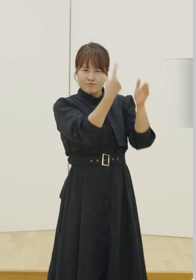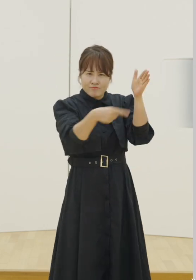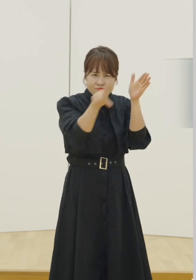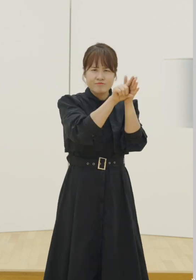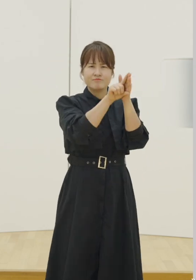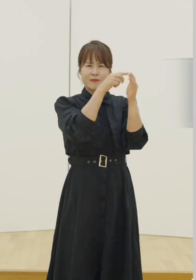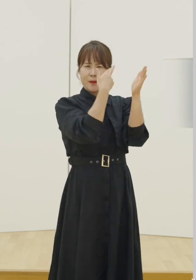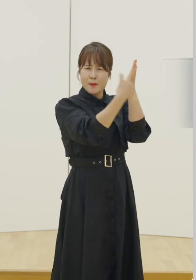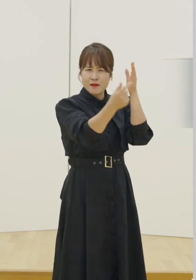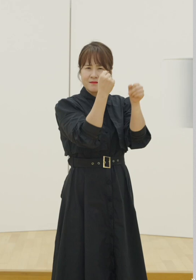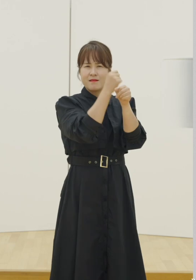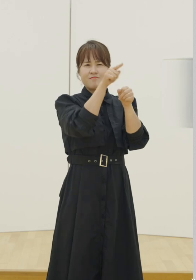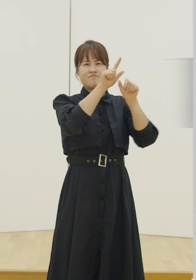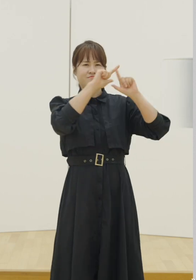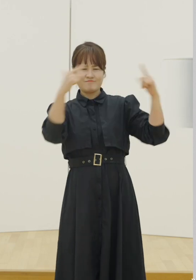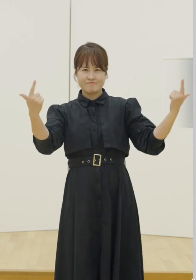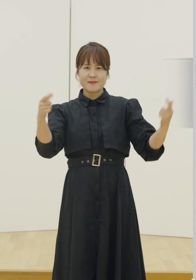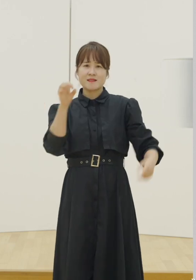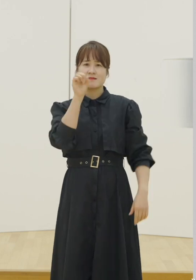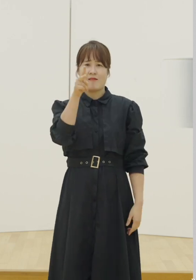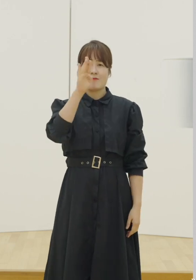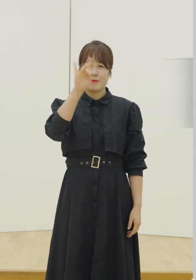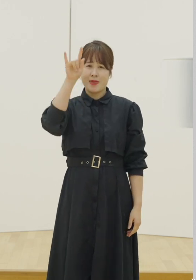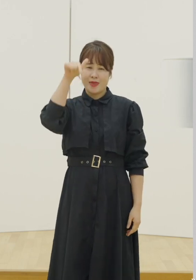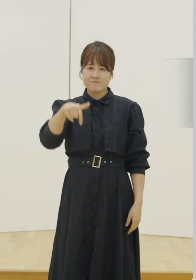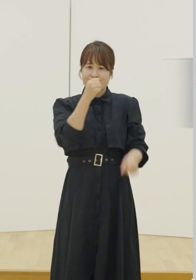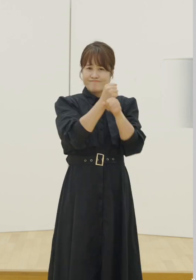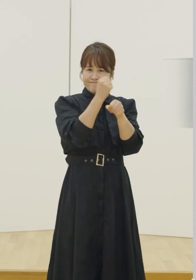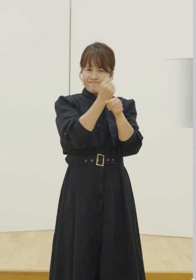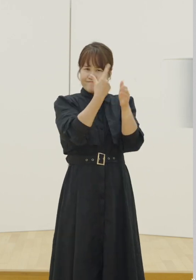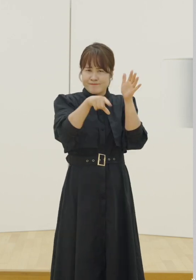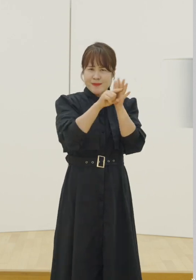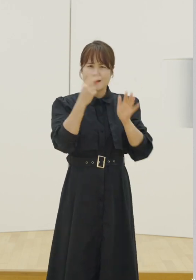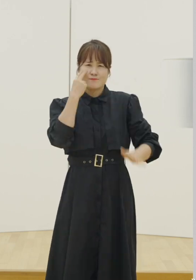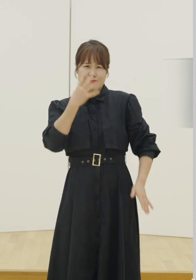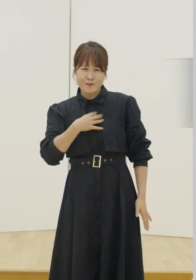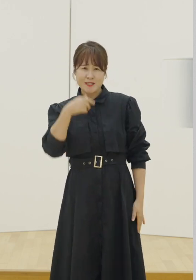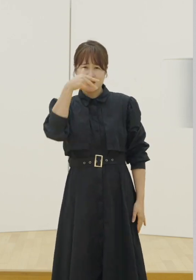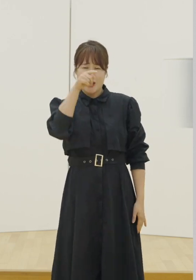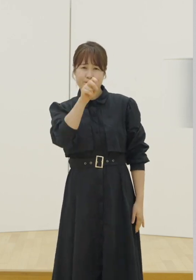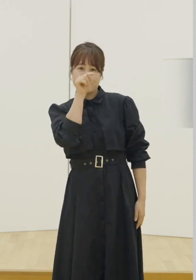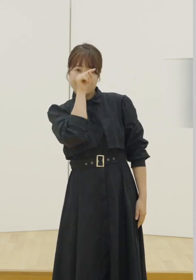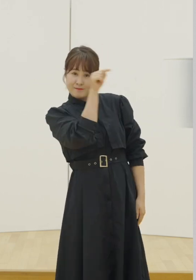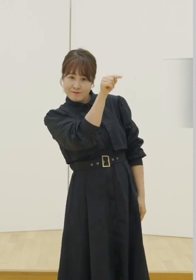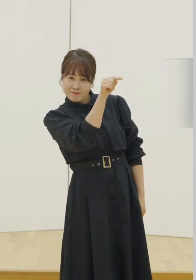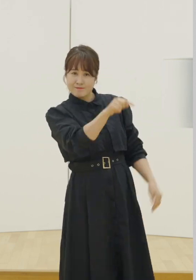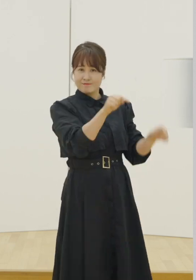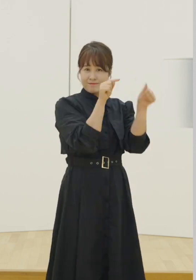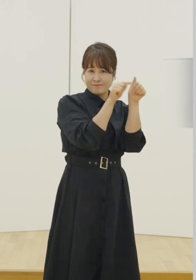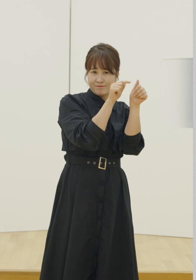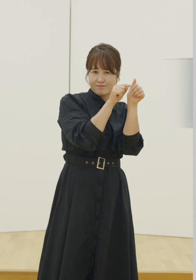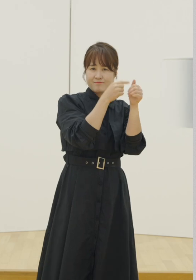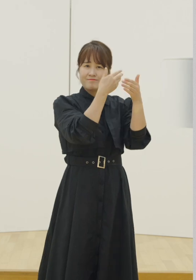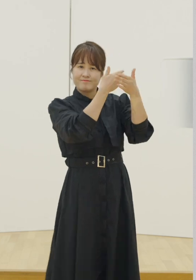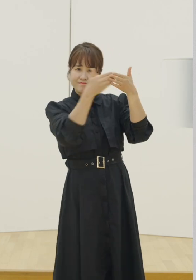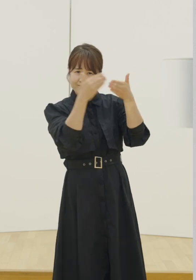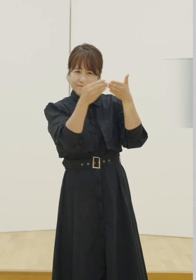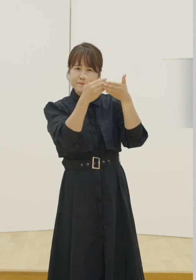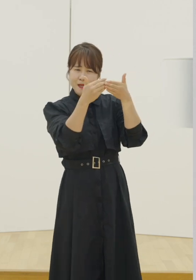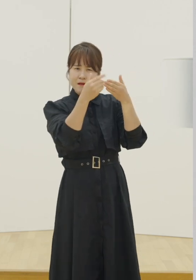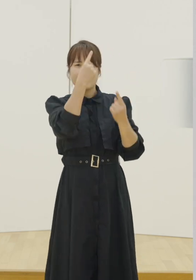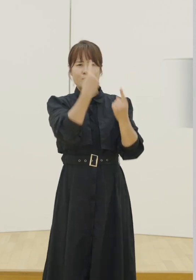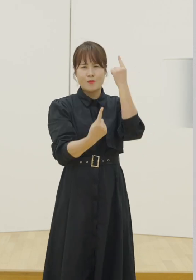점을 위해 여백을 만드는 것이 아니라 여백을 만들기 위해 점을 찍듯이 이유환의 회화에서는